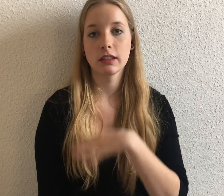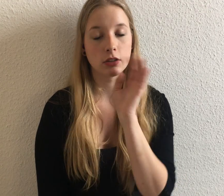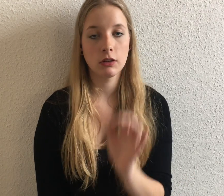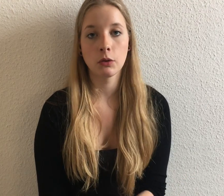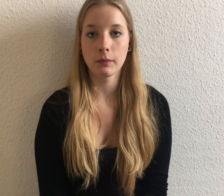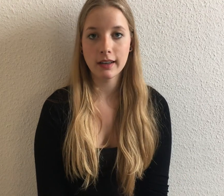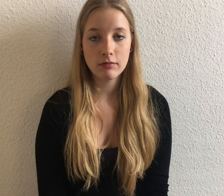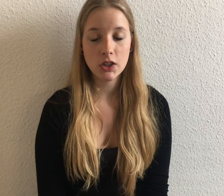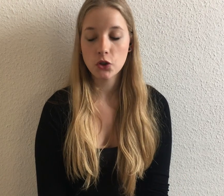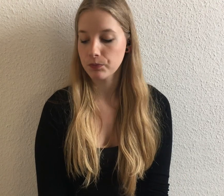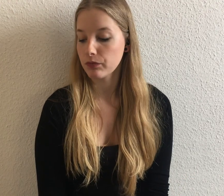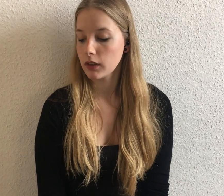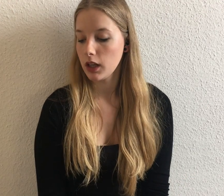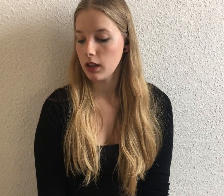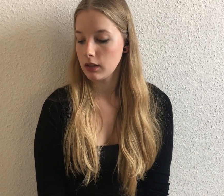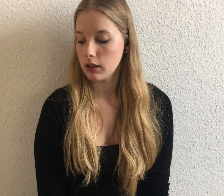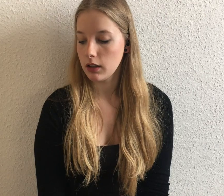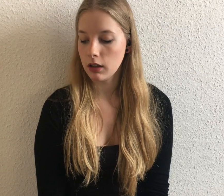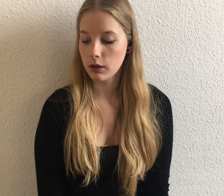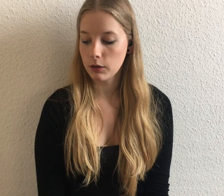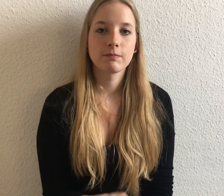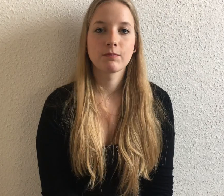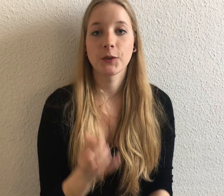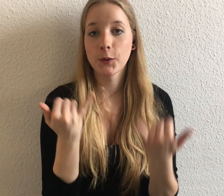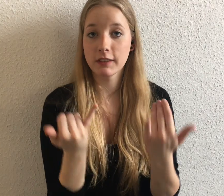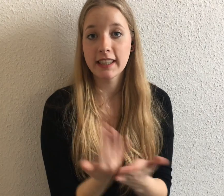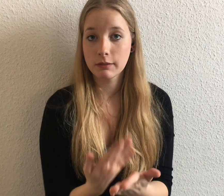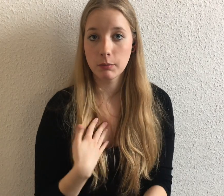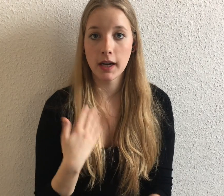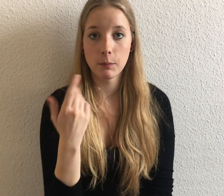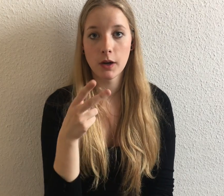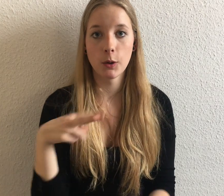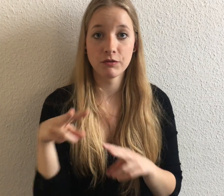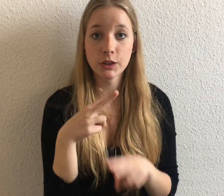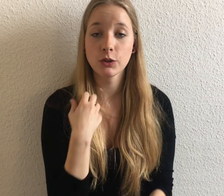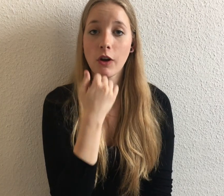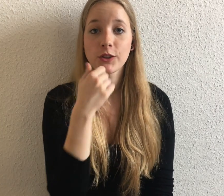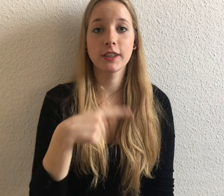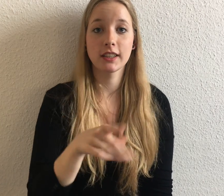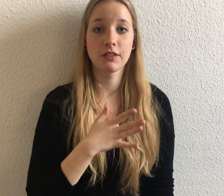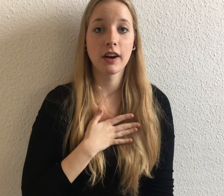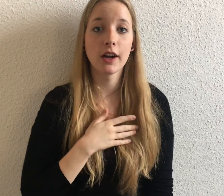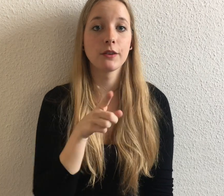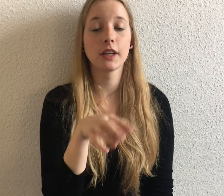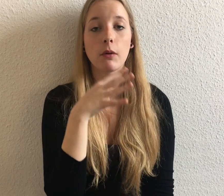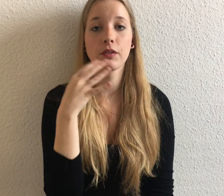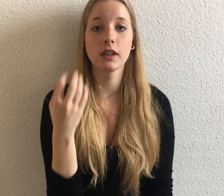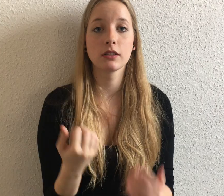zeige ich jetzt euch auch noch im anderen Video. Video. Ich hoffe, es hat euch das gefallen und ihr habt auch vieles